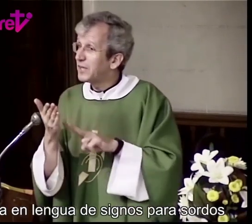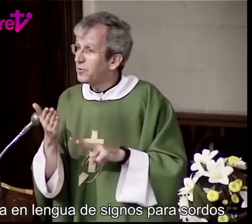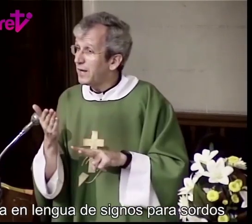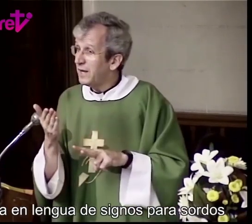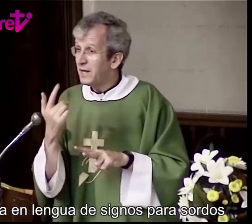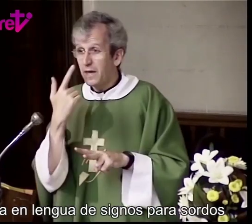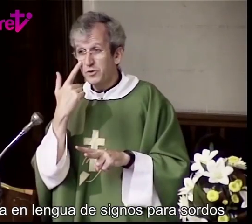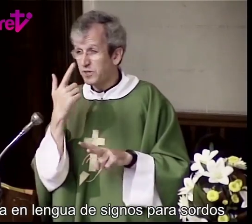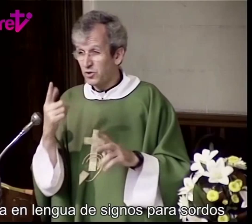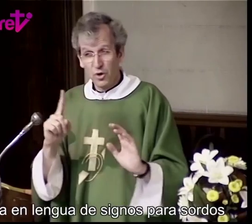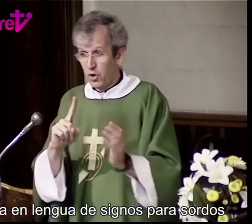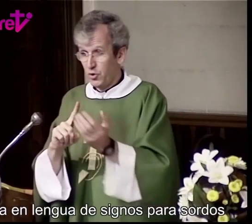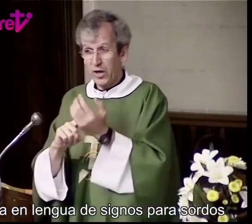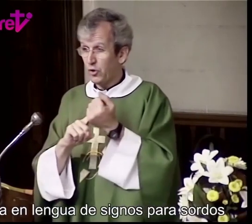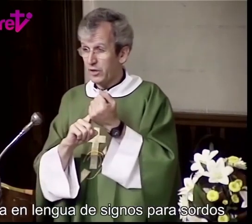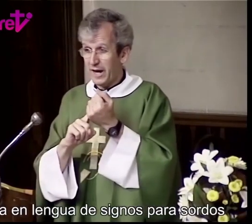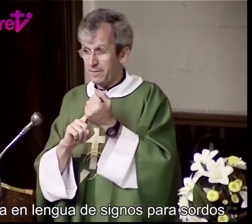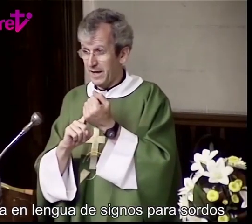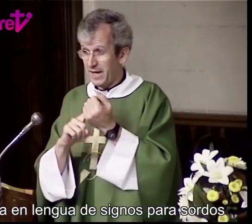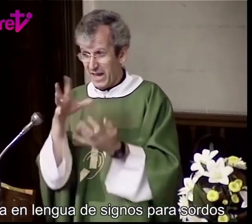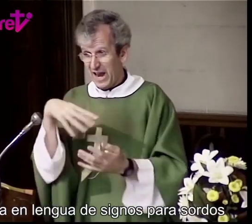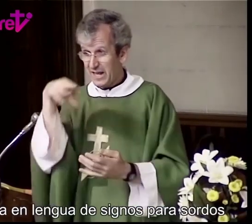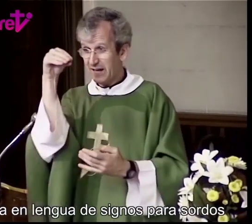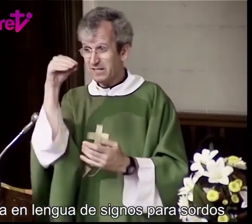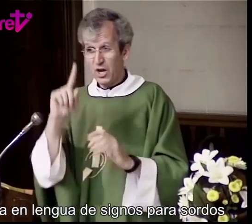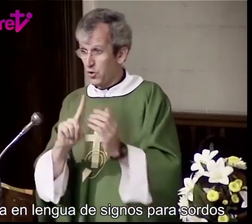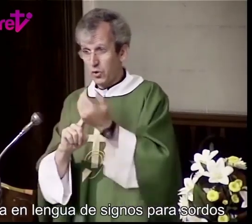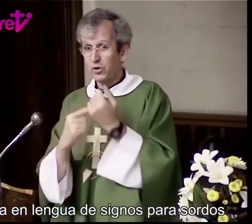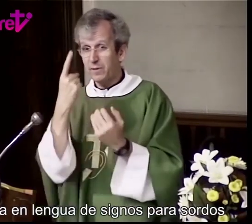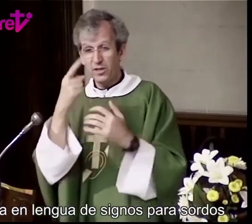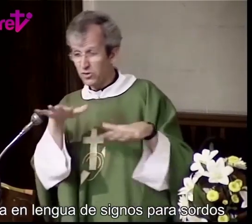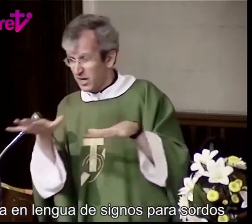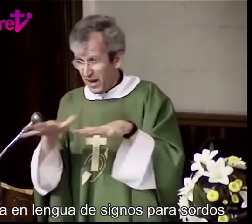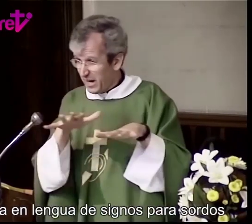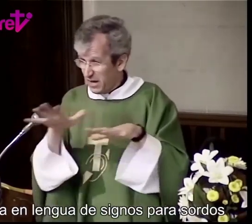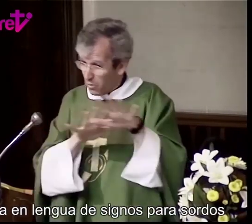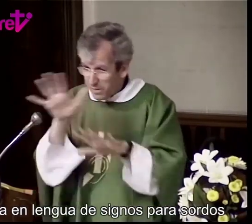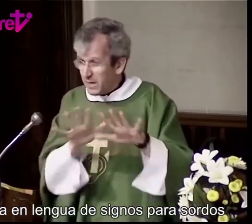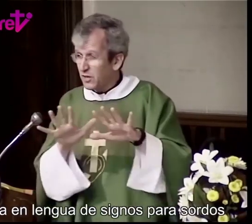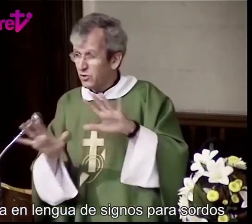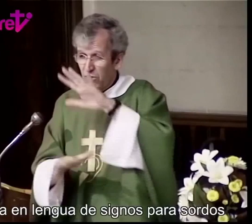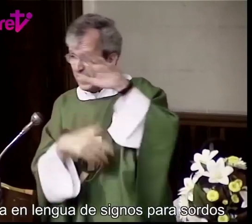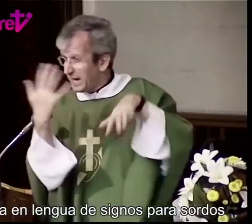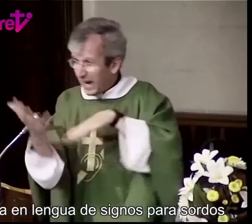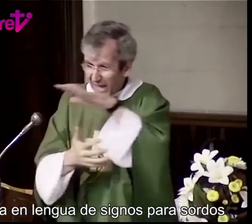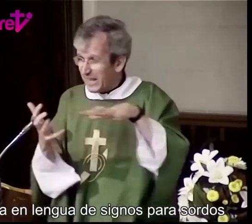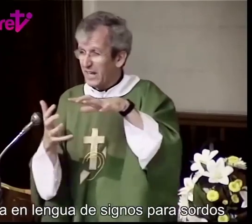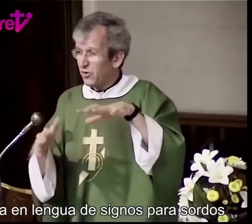lectura hemos visto no encontraba Elías, no encontraba a Dios en el movimiento, en el ajetreo, en